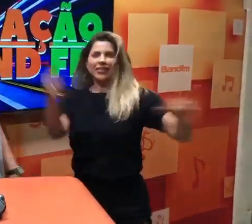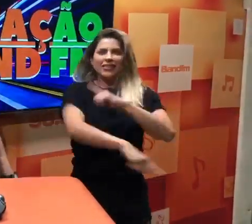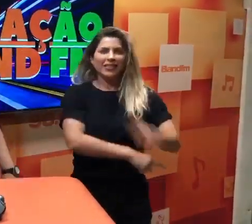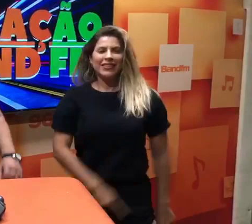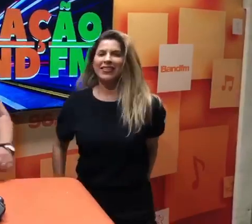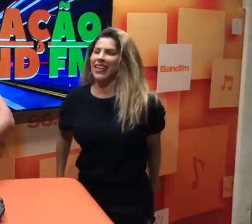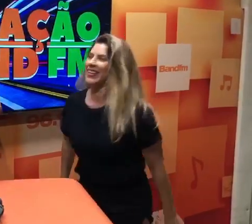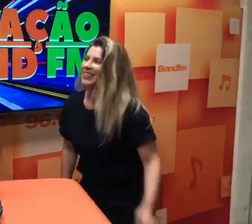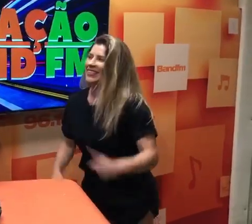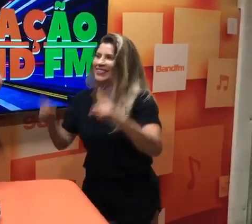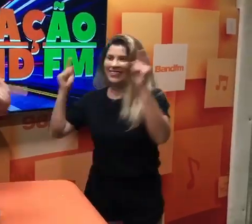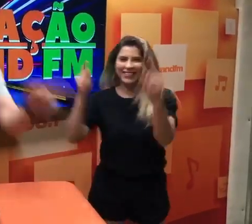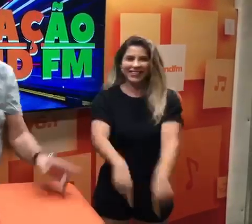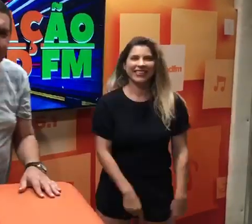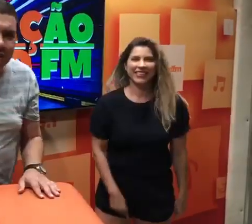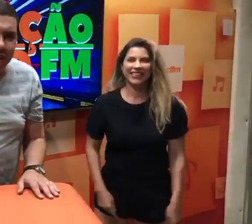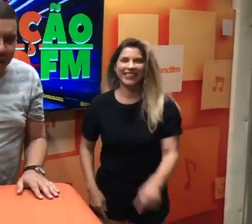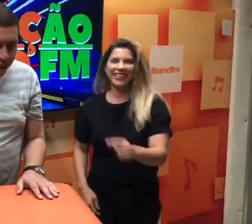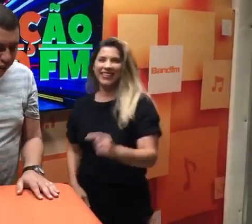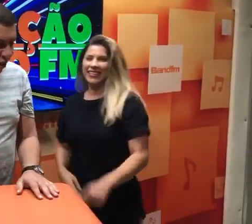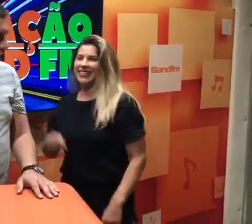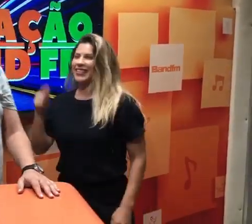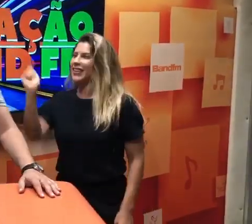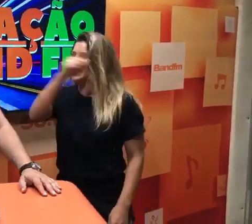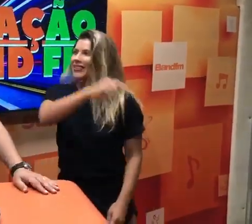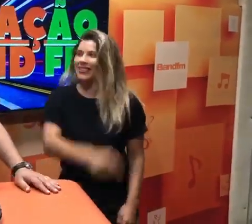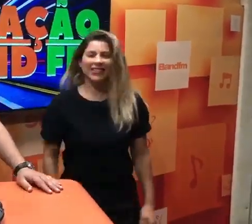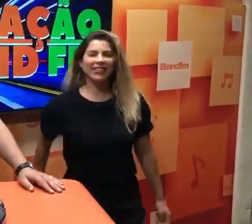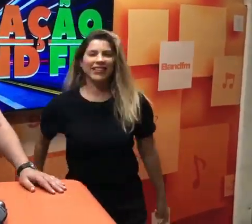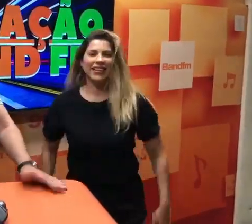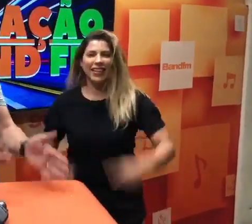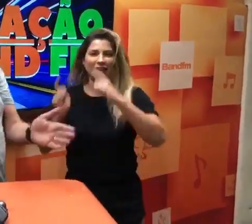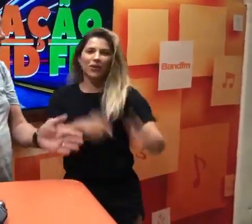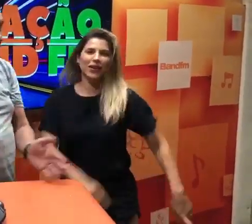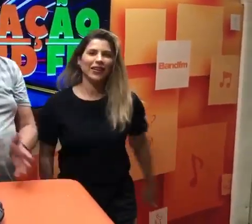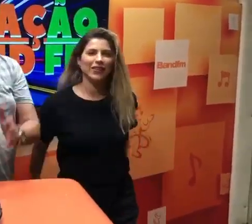remédio? Será que ele é um negacionista? E a polícia procurando quem ele é. Ele é tudo isso.